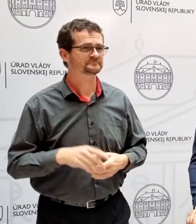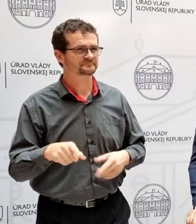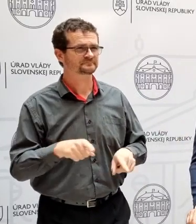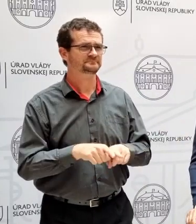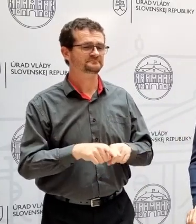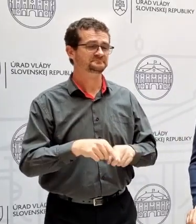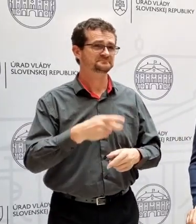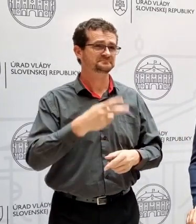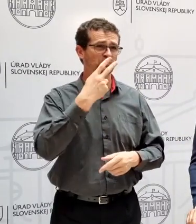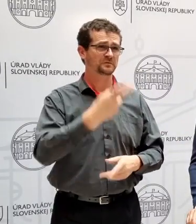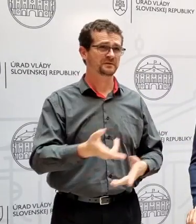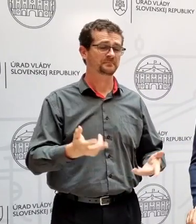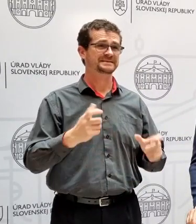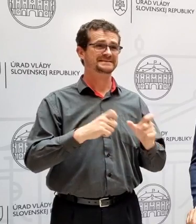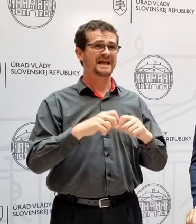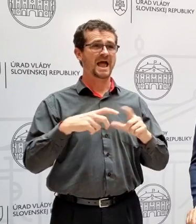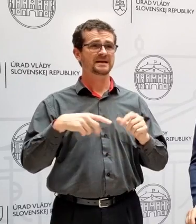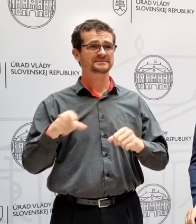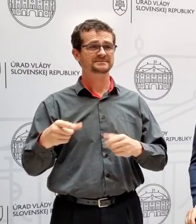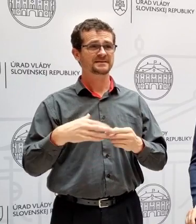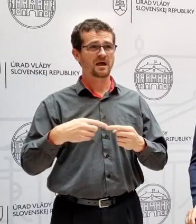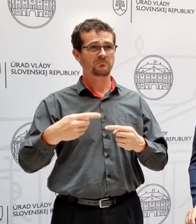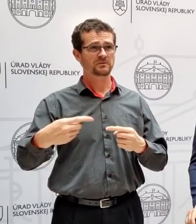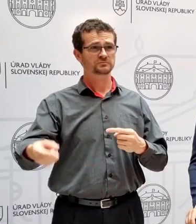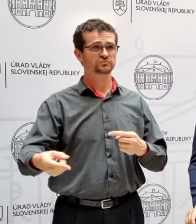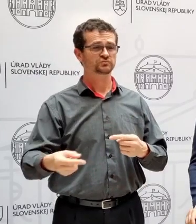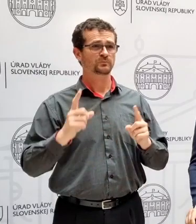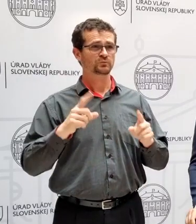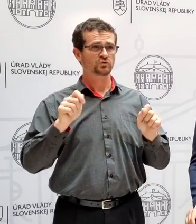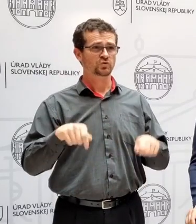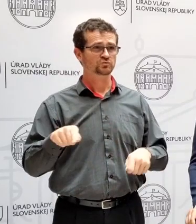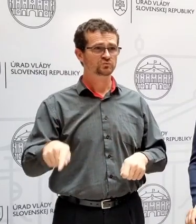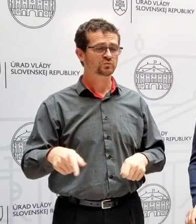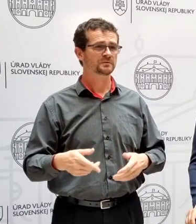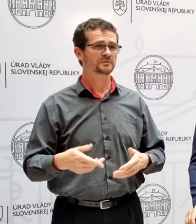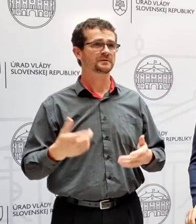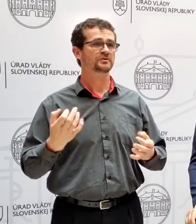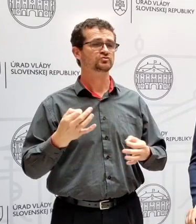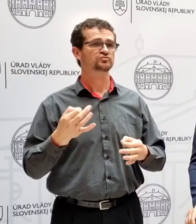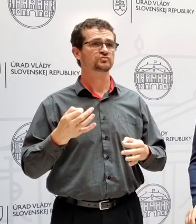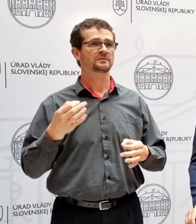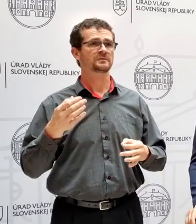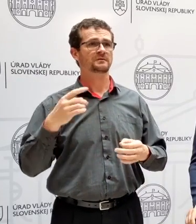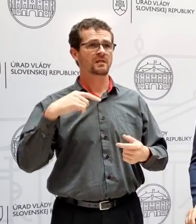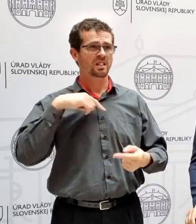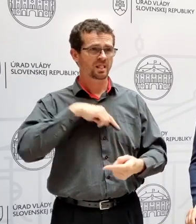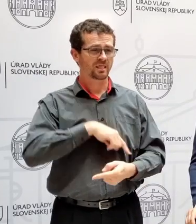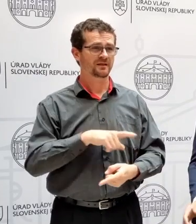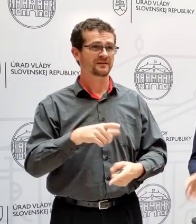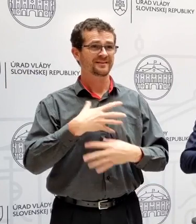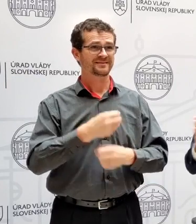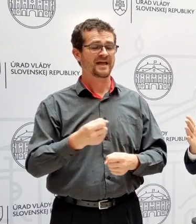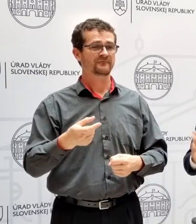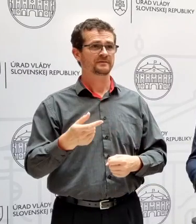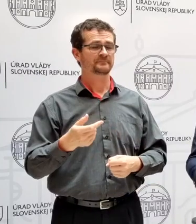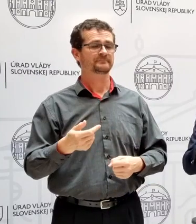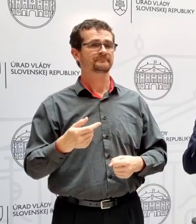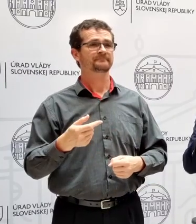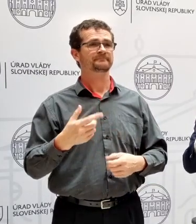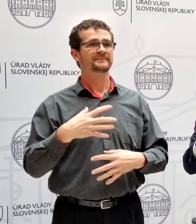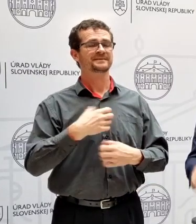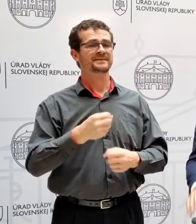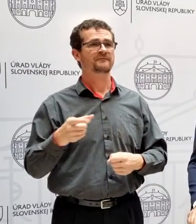také, uvidíme. Jednoducho, Saska sa podľa mňa v najbližších dňoch musí rozhodnúť, či podľahne tomu, čo navrhuje, zjednodušene poviem,